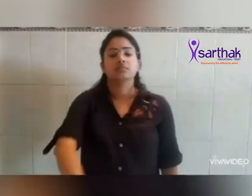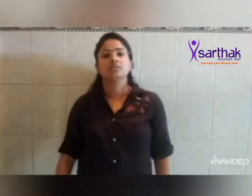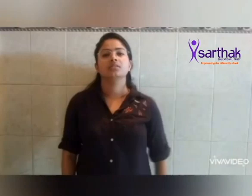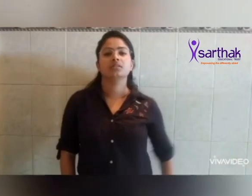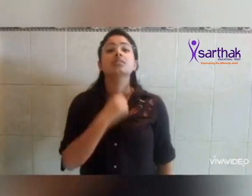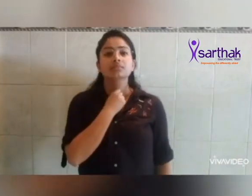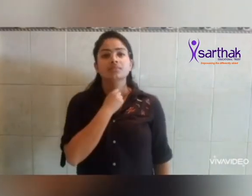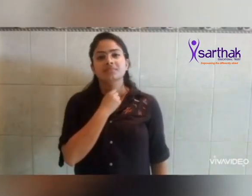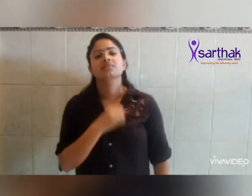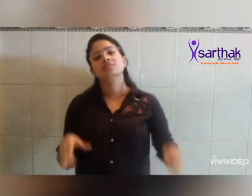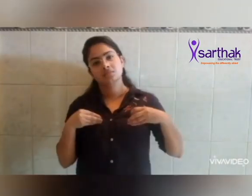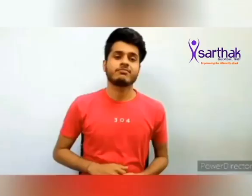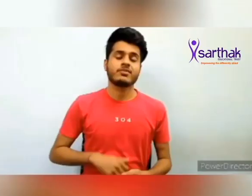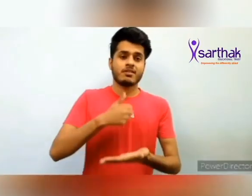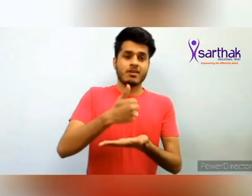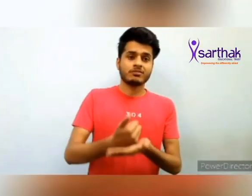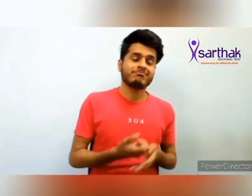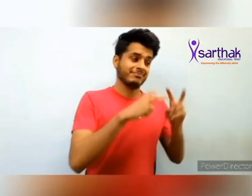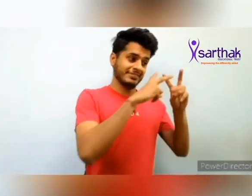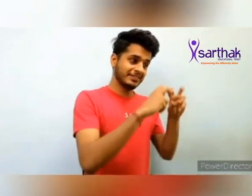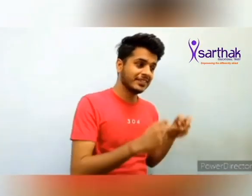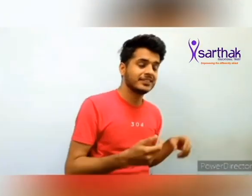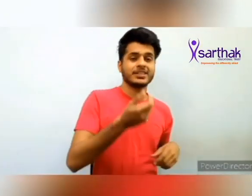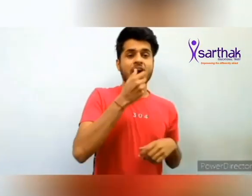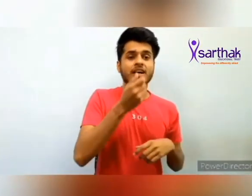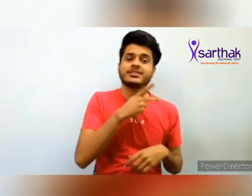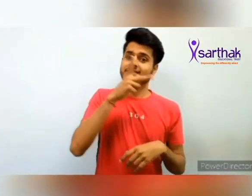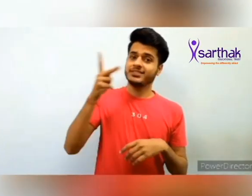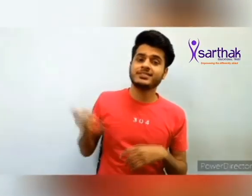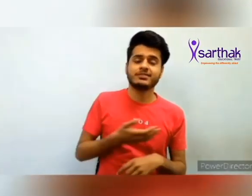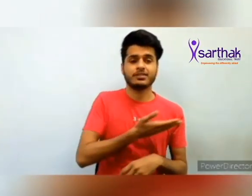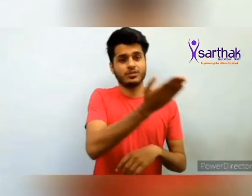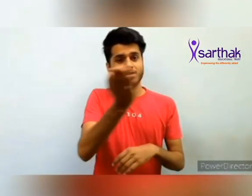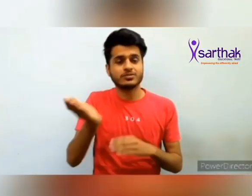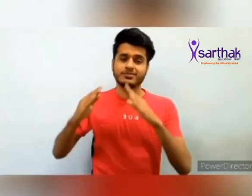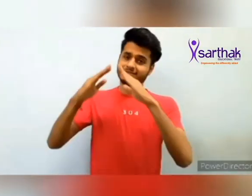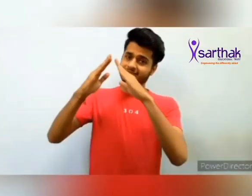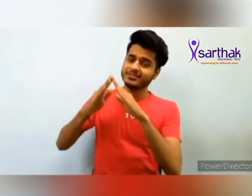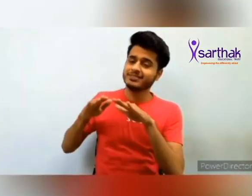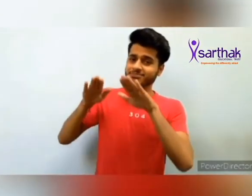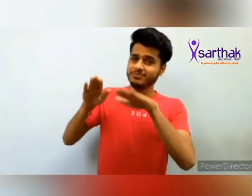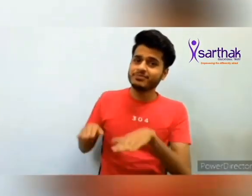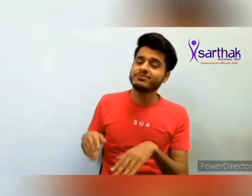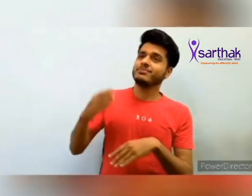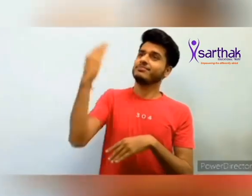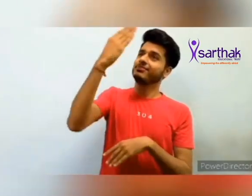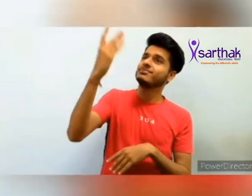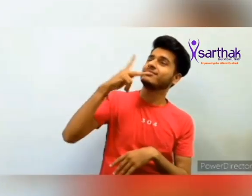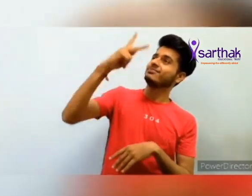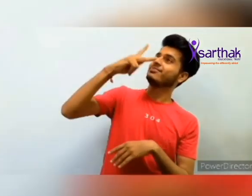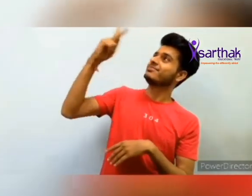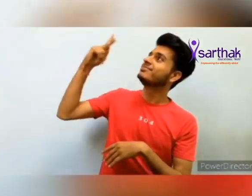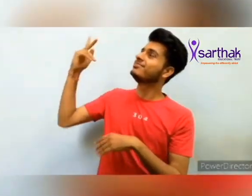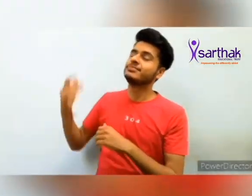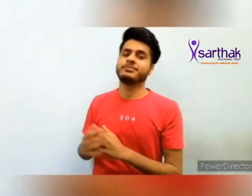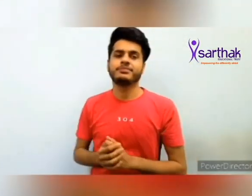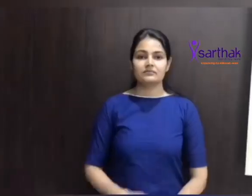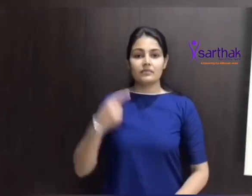कसम से बात मेरी मानना। एक तरफ लगे हैं सब खोज वैक्सीन के, बाकी सब का काम एक घर पे बैठ सीन देख।